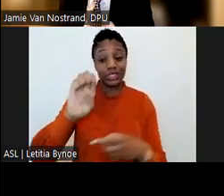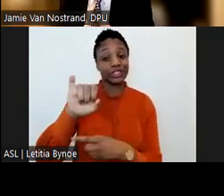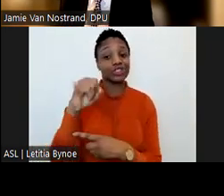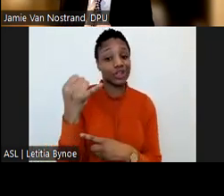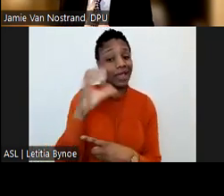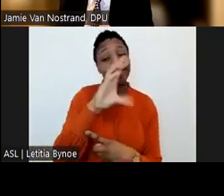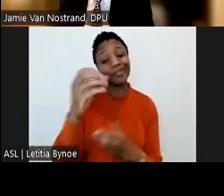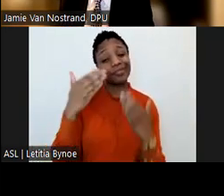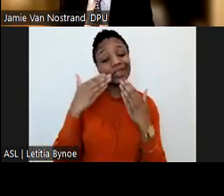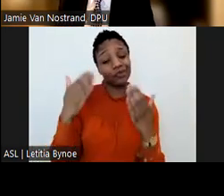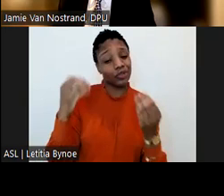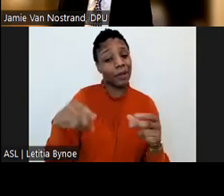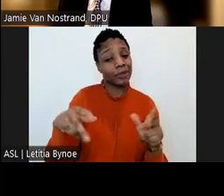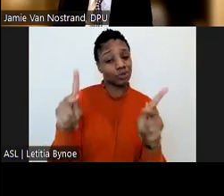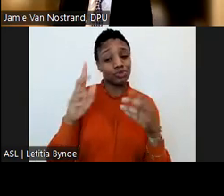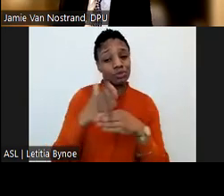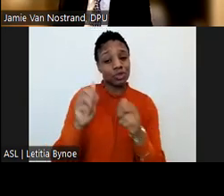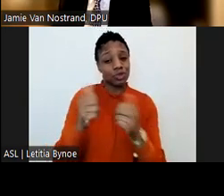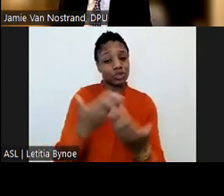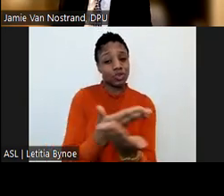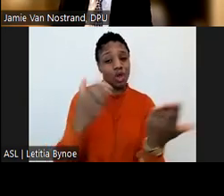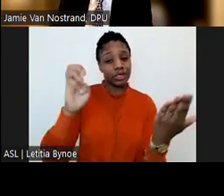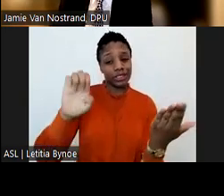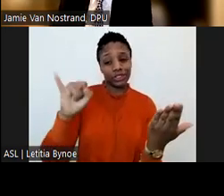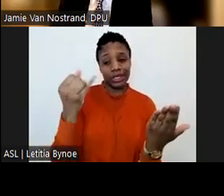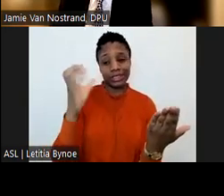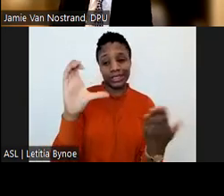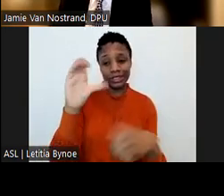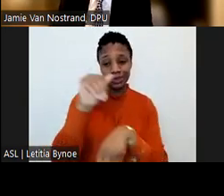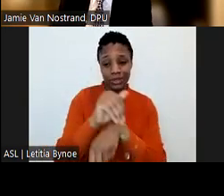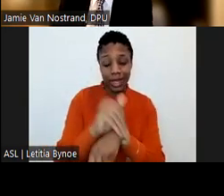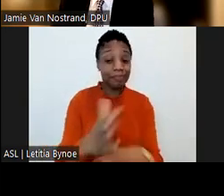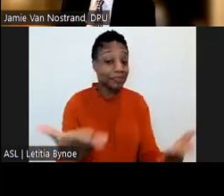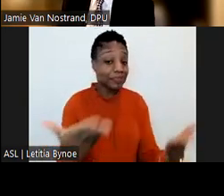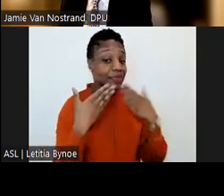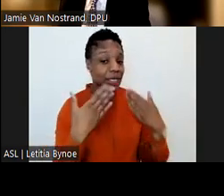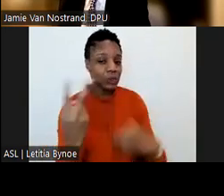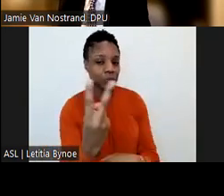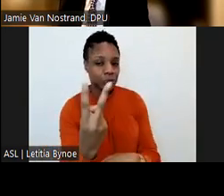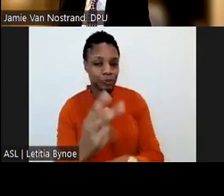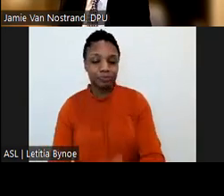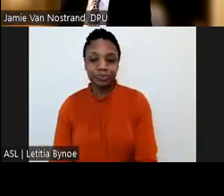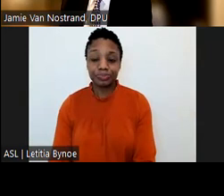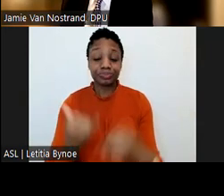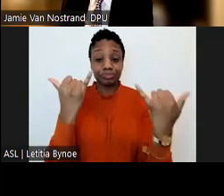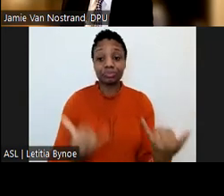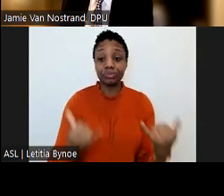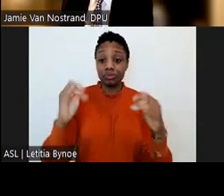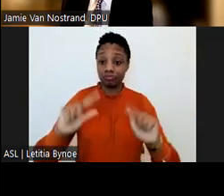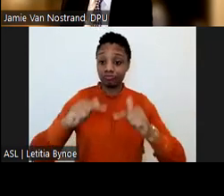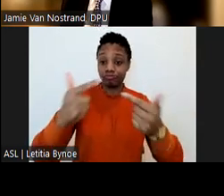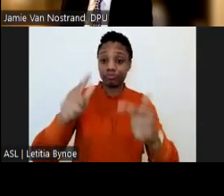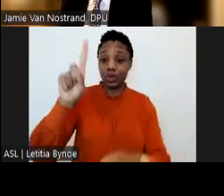prioridades de Justicia ambiental que tenemos en mente Okay gracias director Y gracias